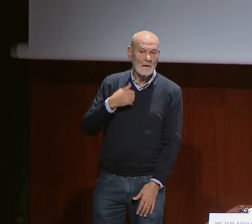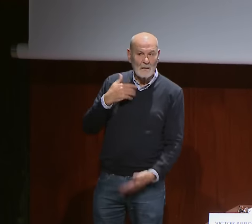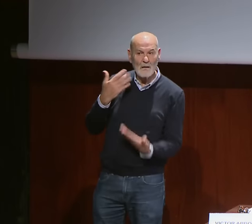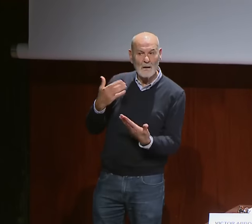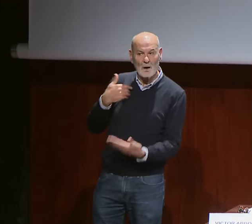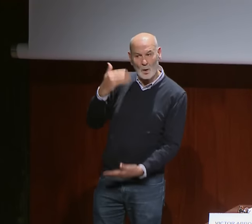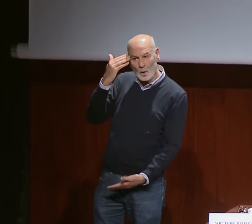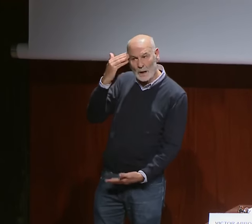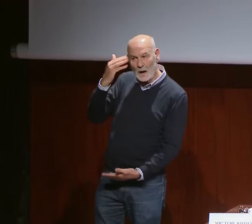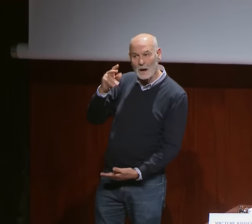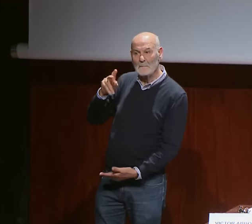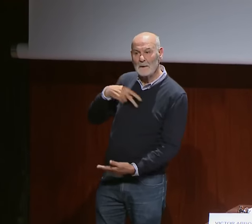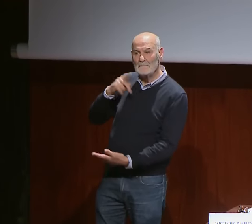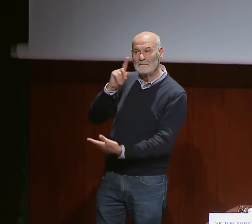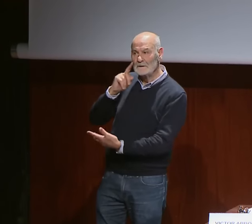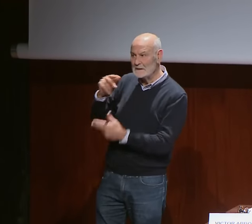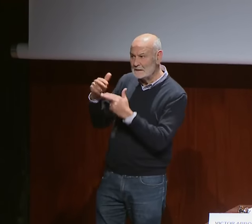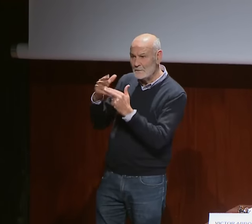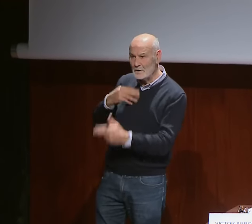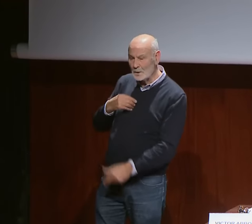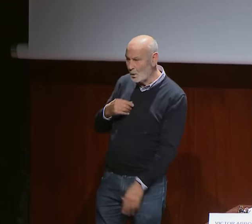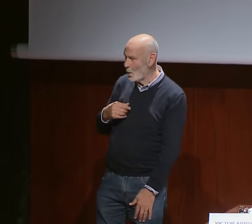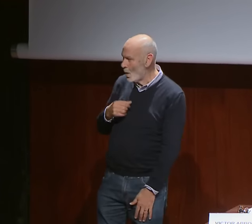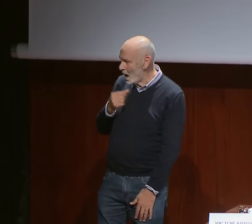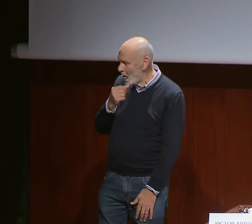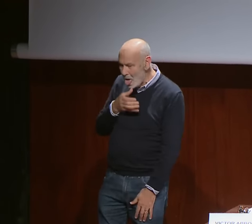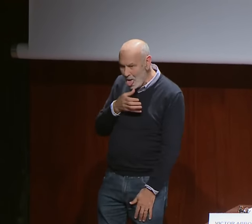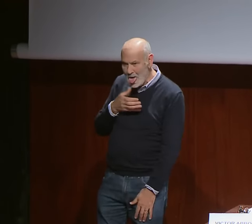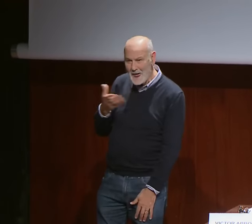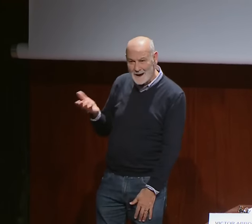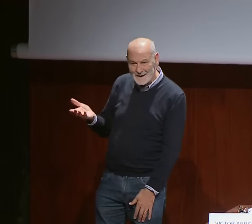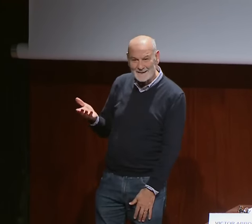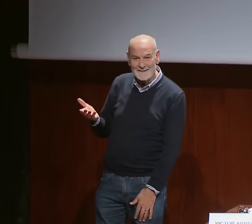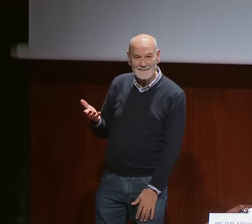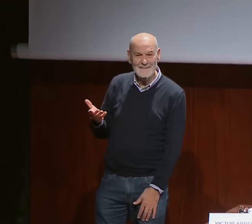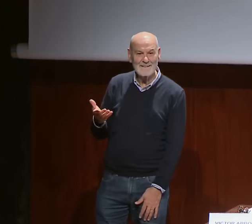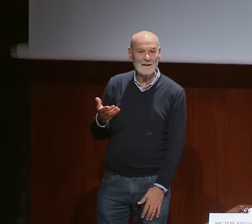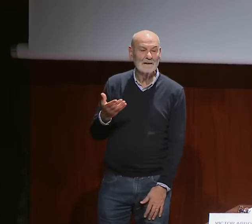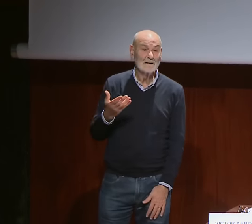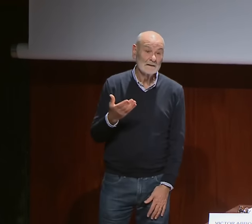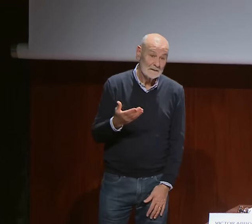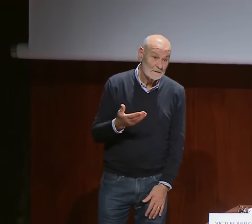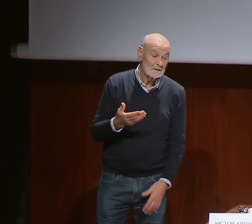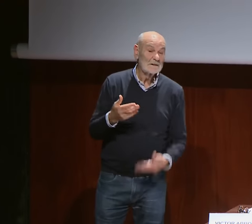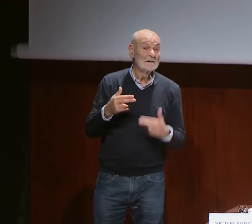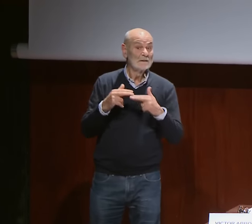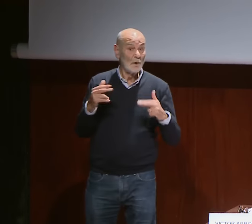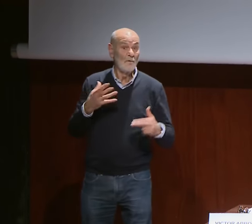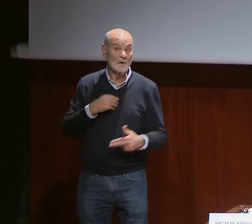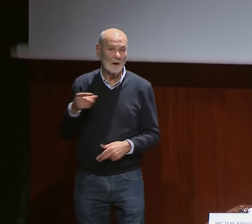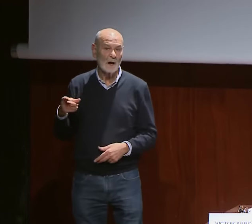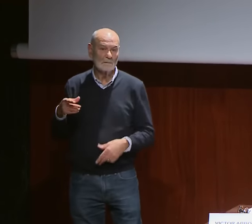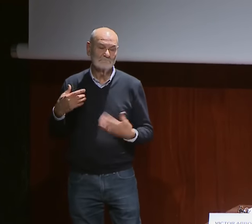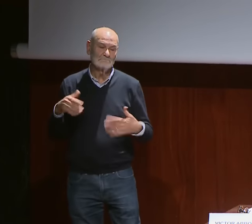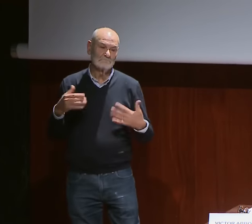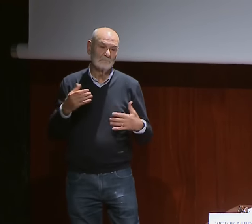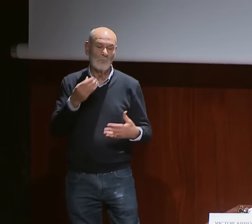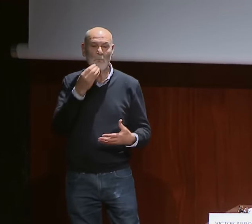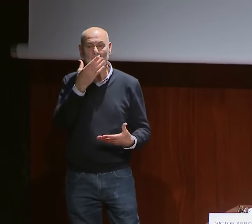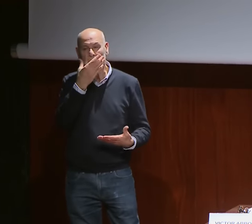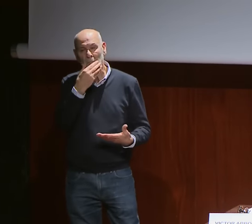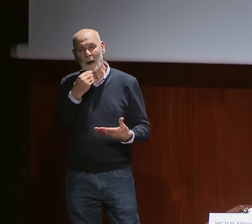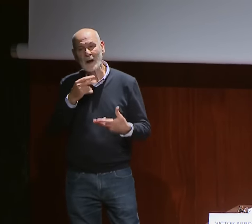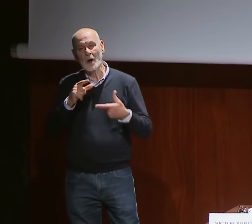cette traductrice. C'est quand même ma fille, et je me suis dit, bah, c'est super, avec son niveau de